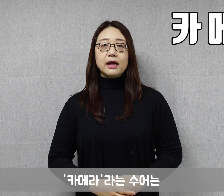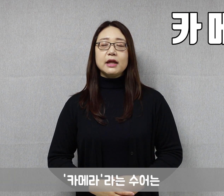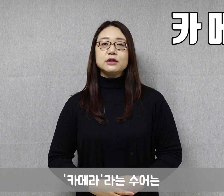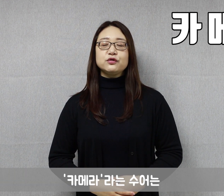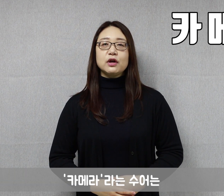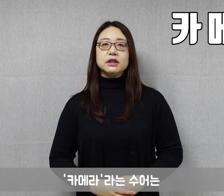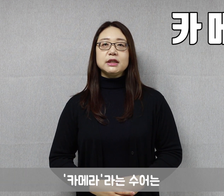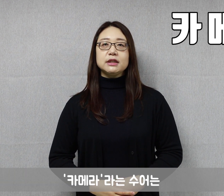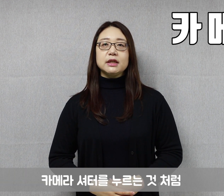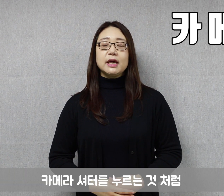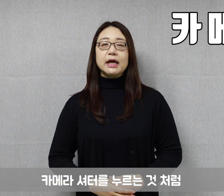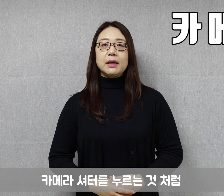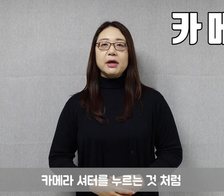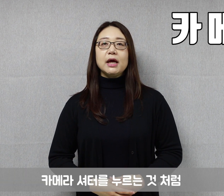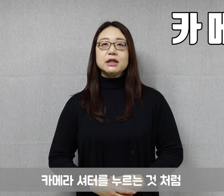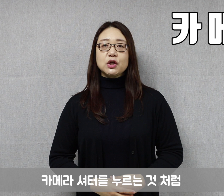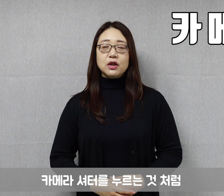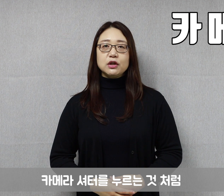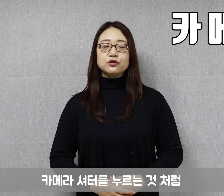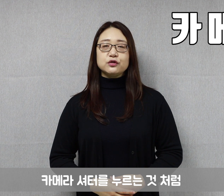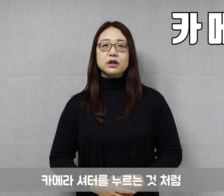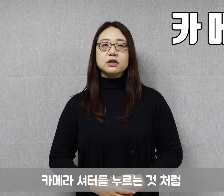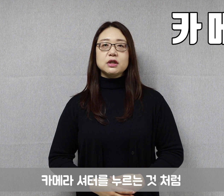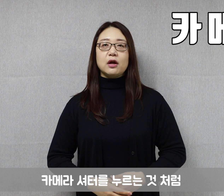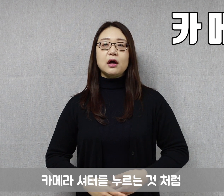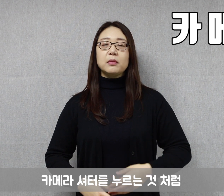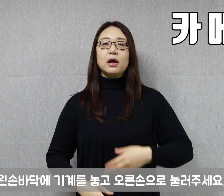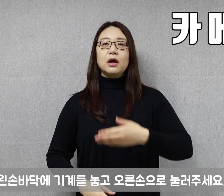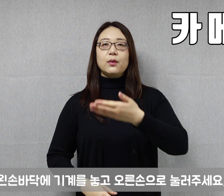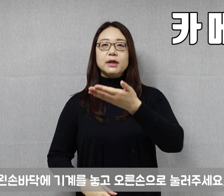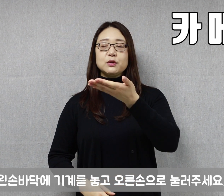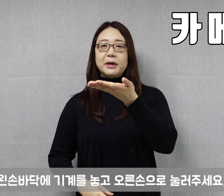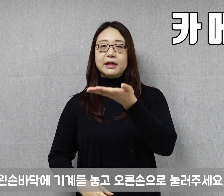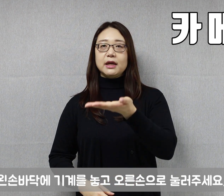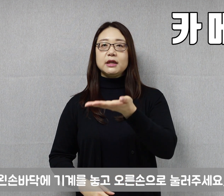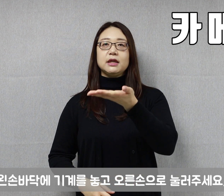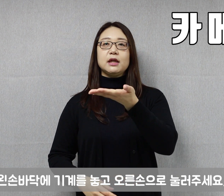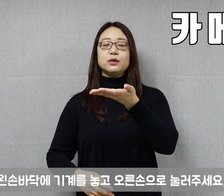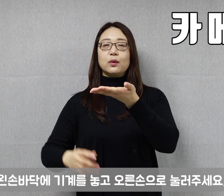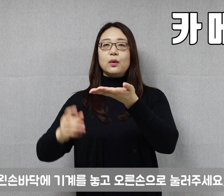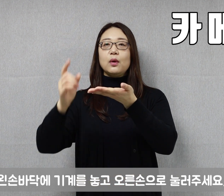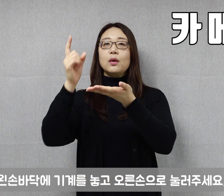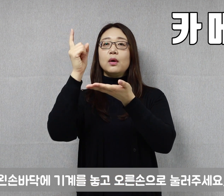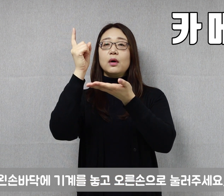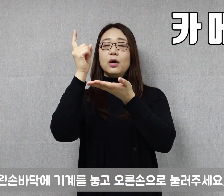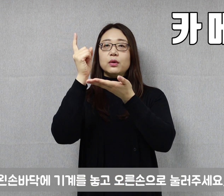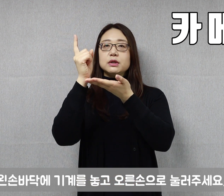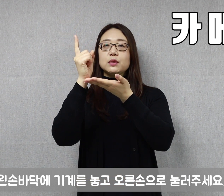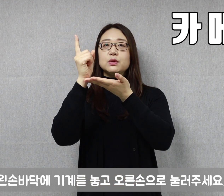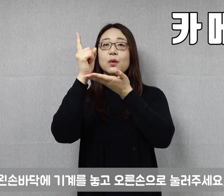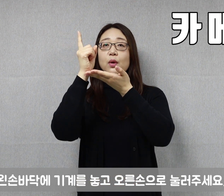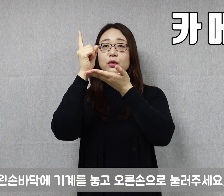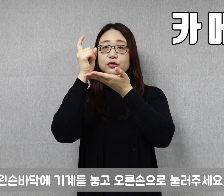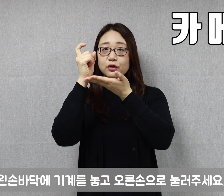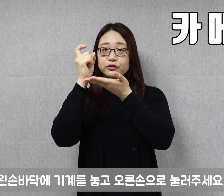카메라라는 수어는 카메라 셔터를 누르는 것처럼 왼손 바닥에 기계를 놓고 오른손으로 눌러주세요.